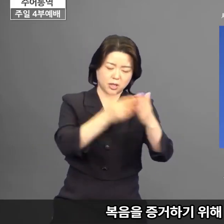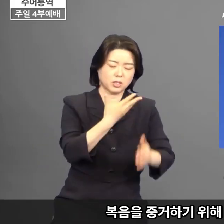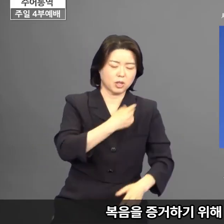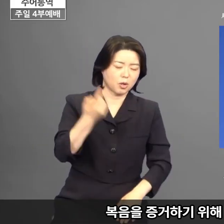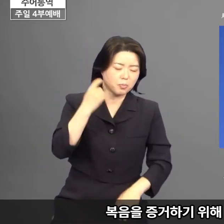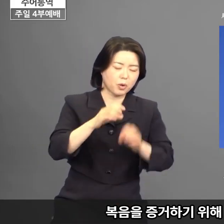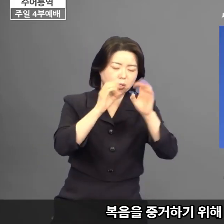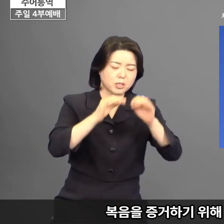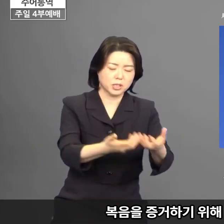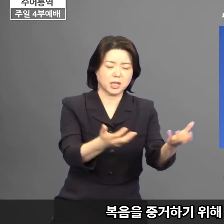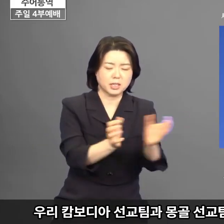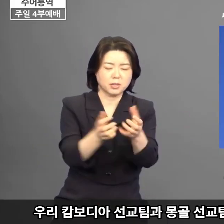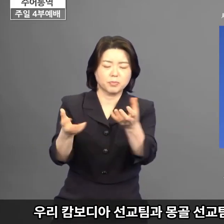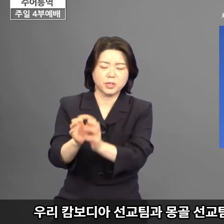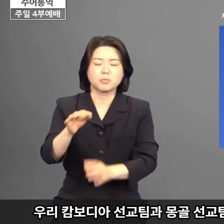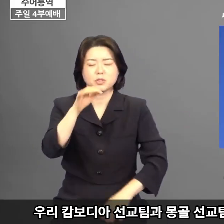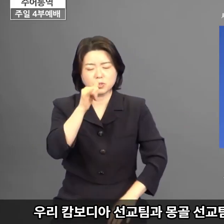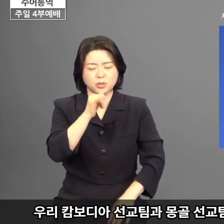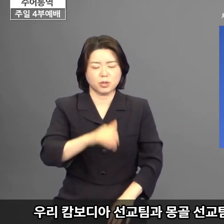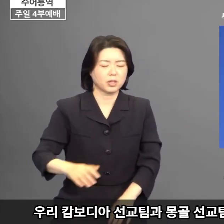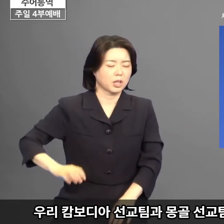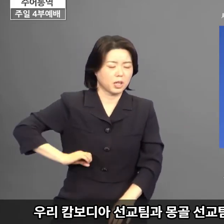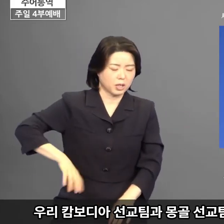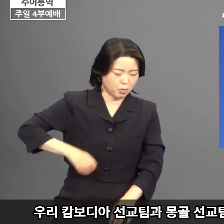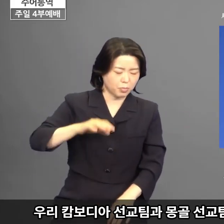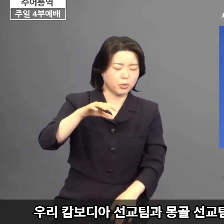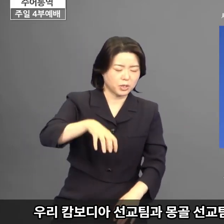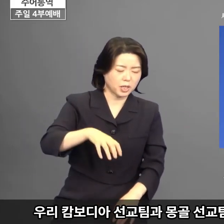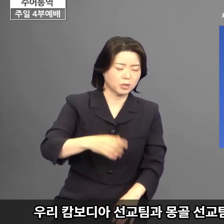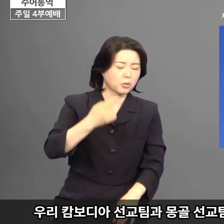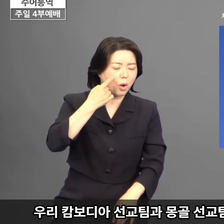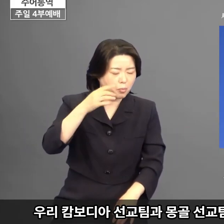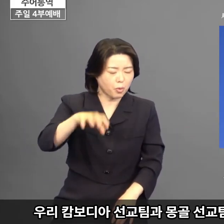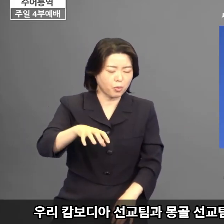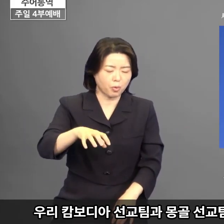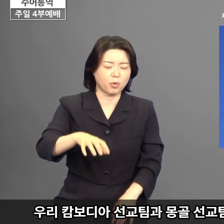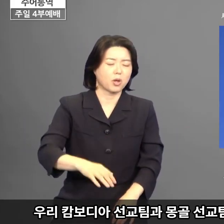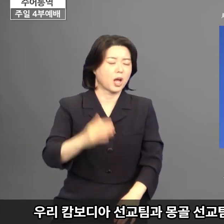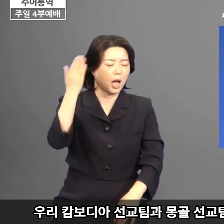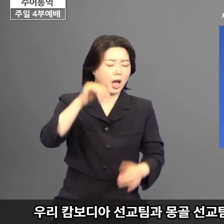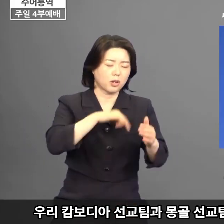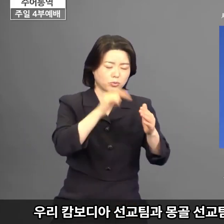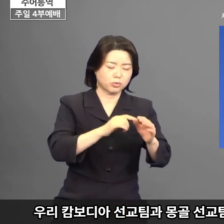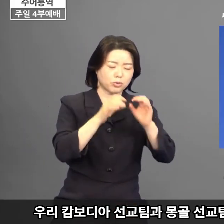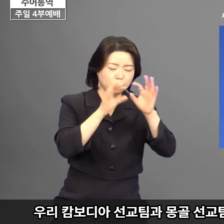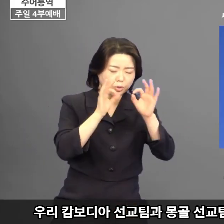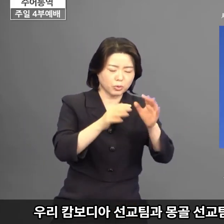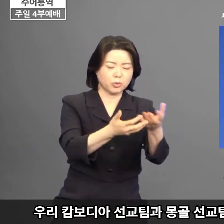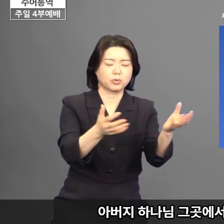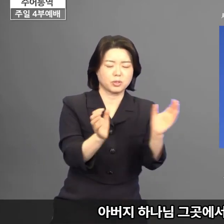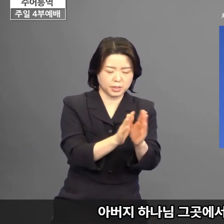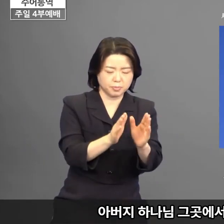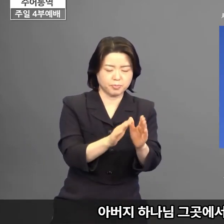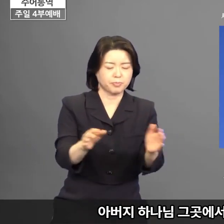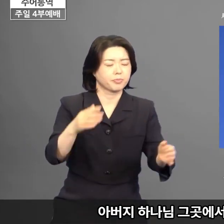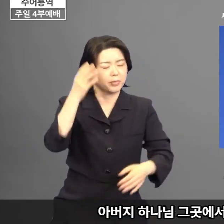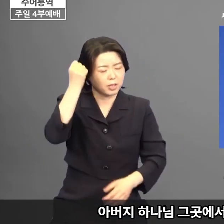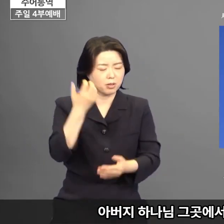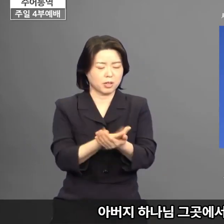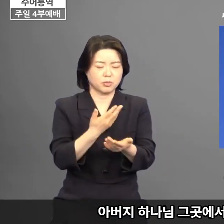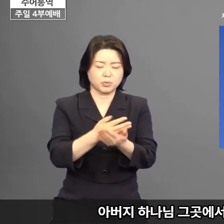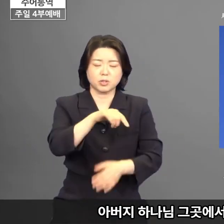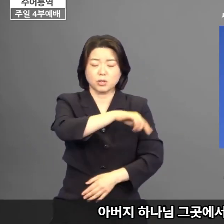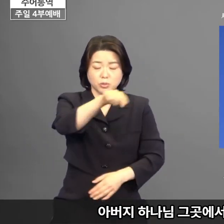증거하기 위해 나간 팀들이 있습니다. 우리 캄보디아 선교팀과 몽골 선교팀과 국내 선교팀을 기억하여 주셔서 아버지 하나님,